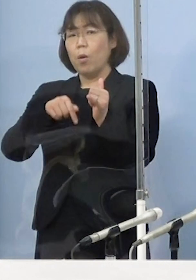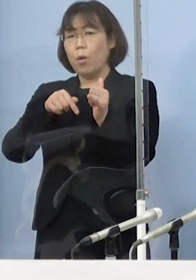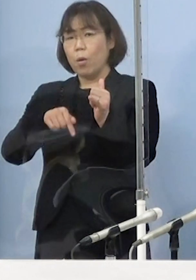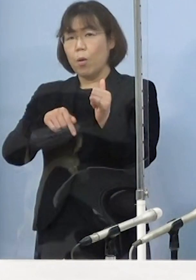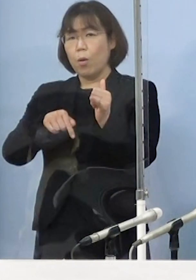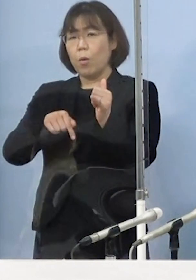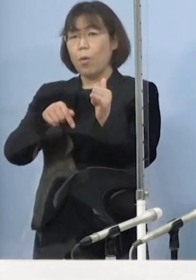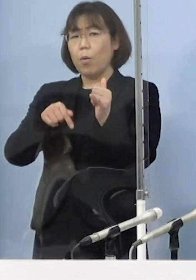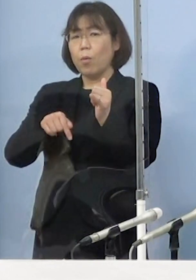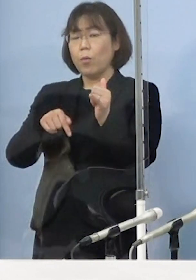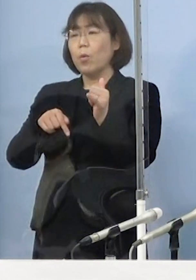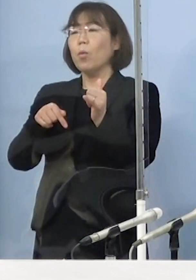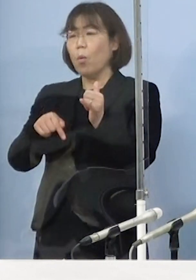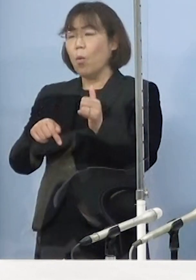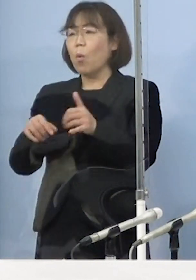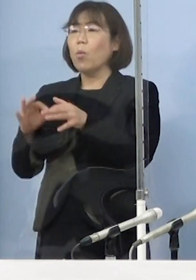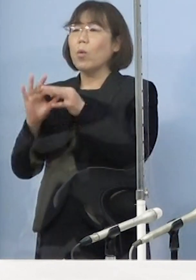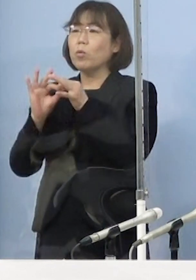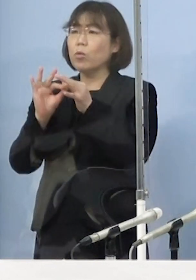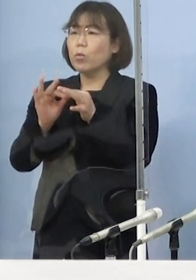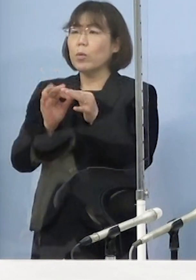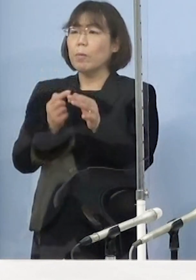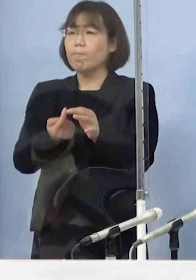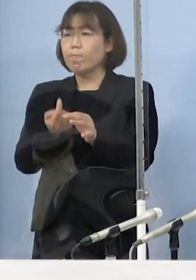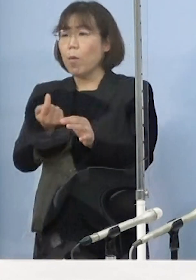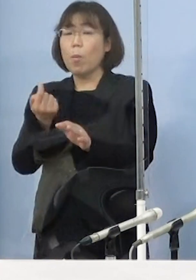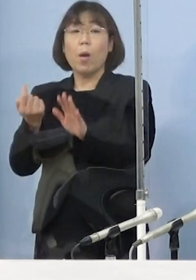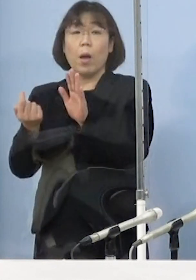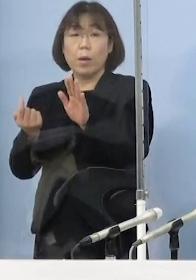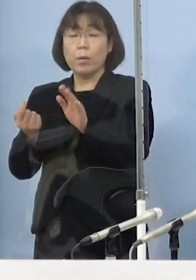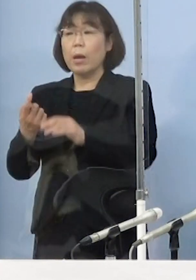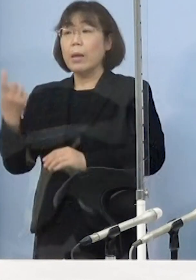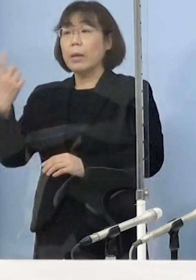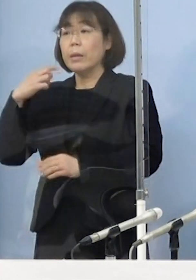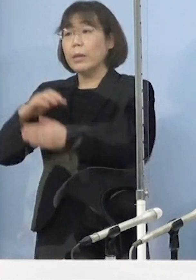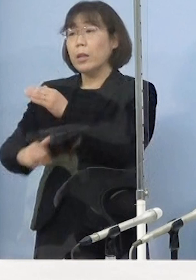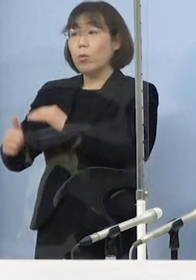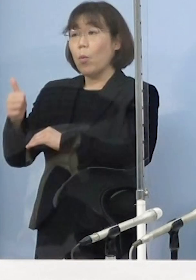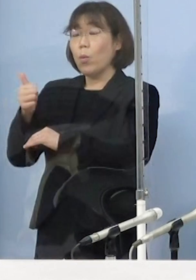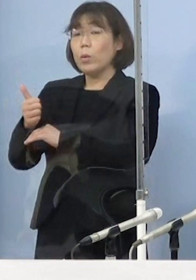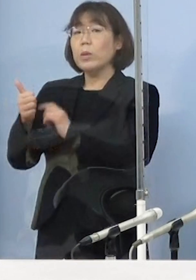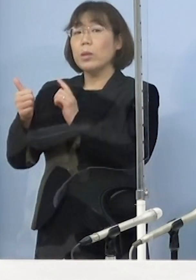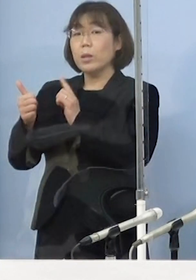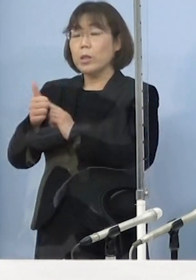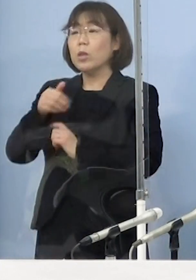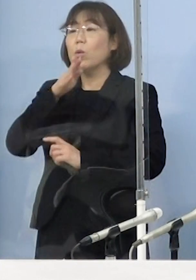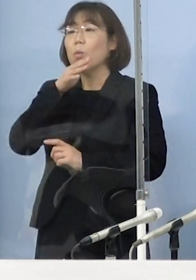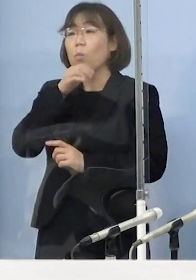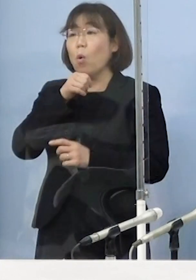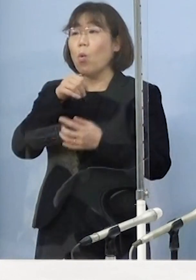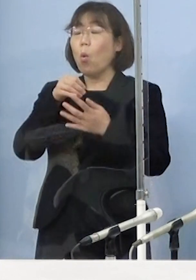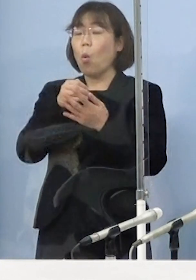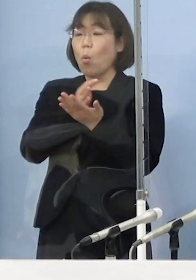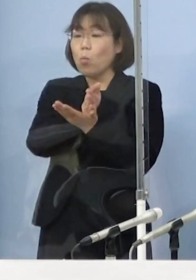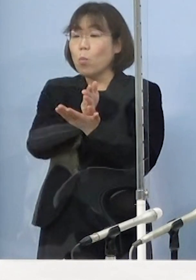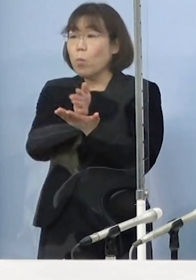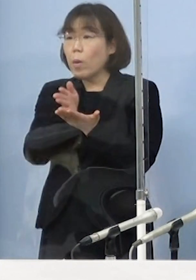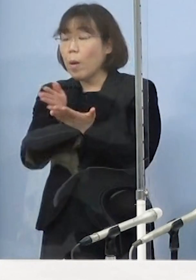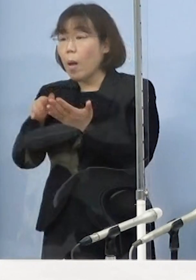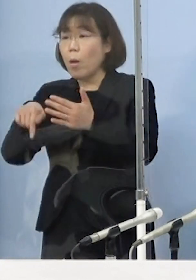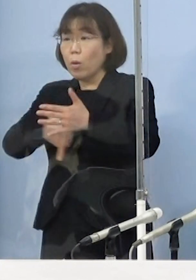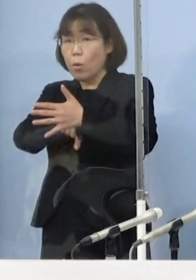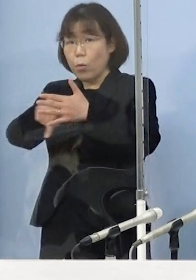結構が続いている状況で、うちの知事も年代別の人たちなんか に、はい、